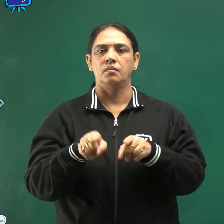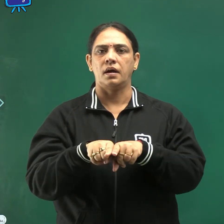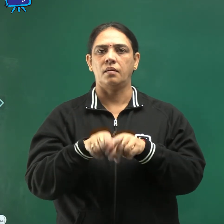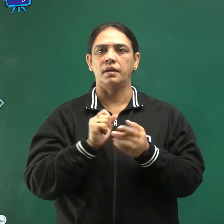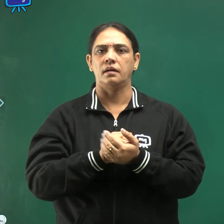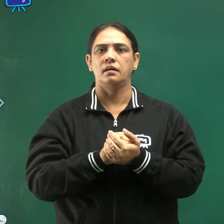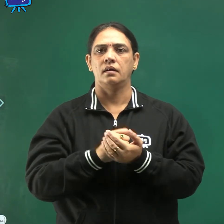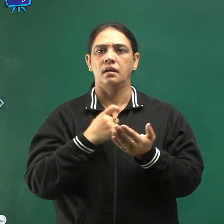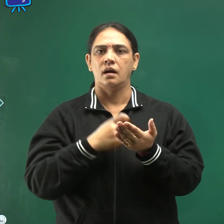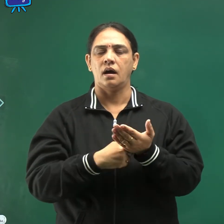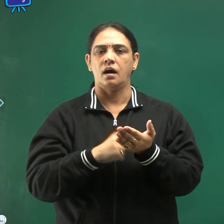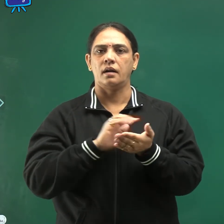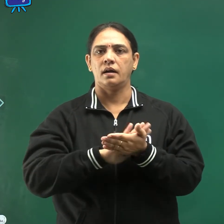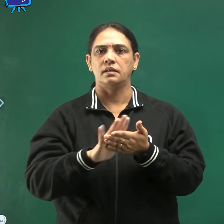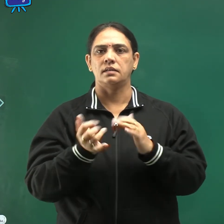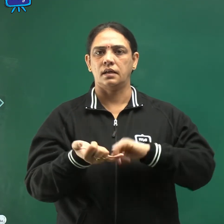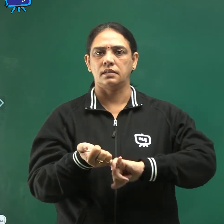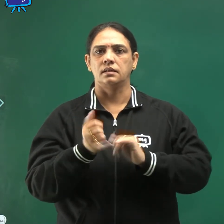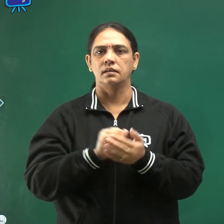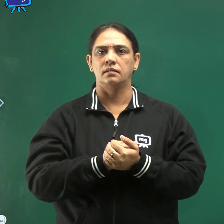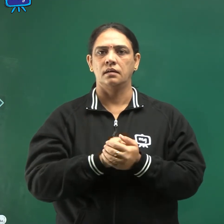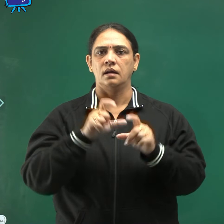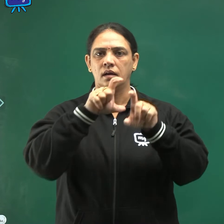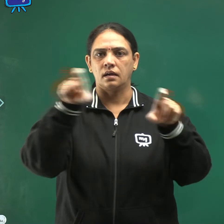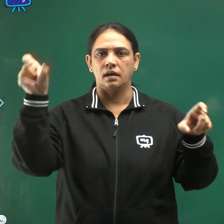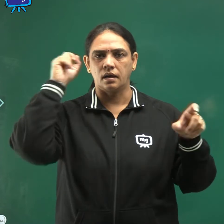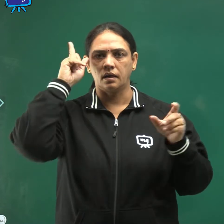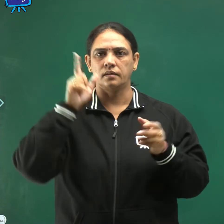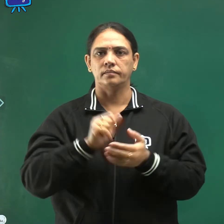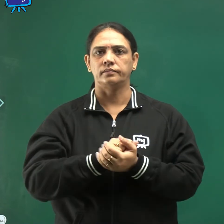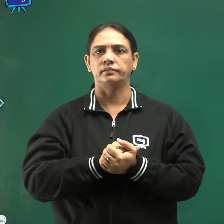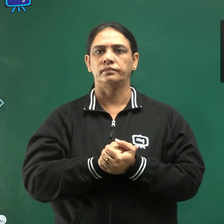बराबर RHS। समझ आ गया?